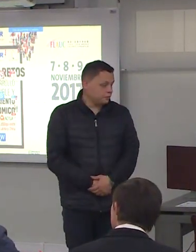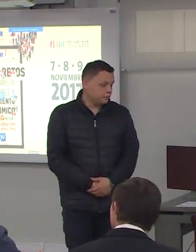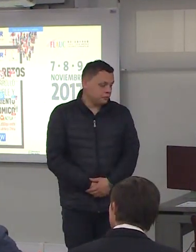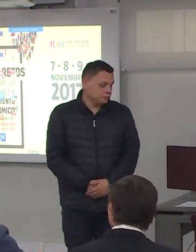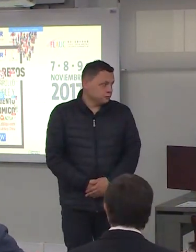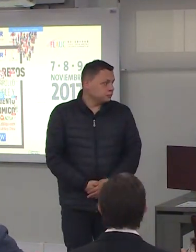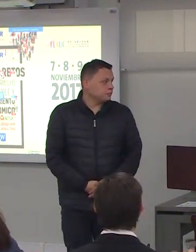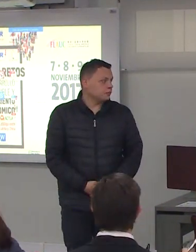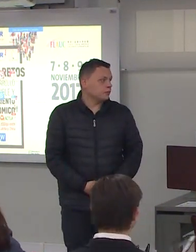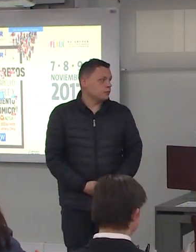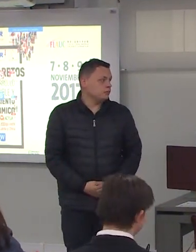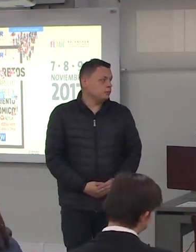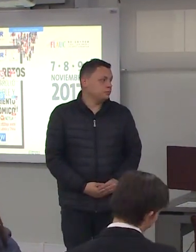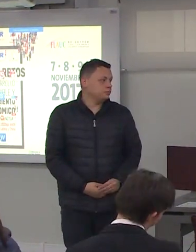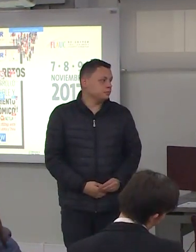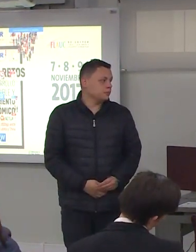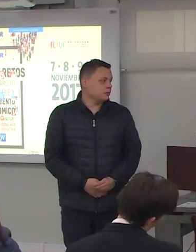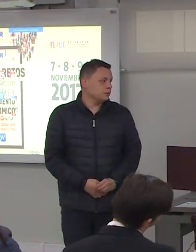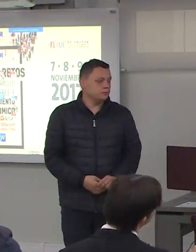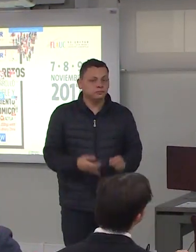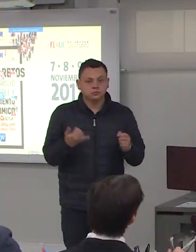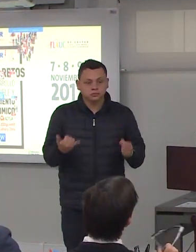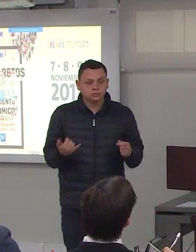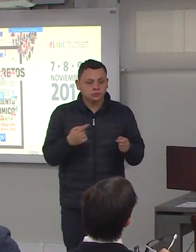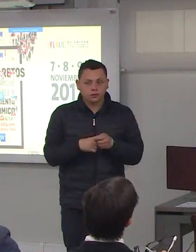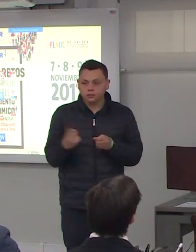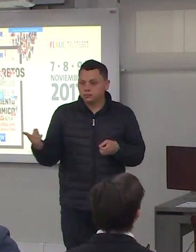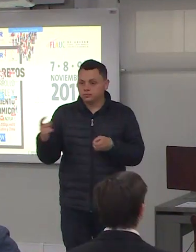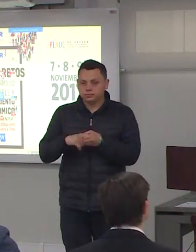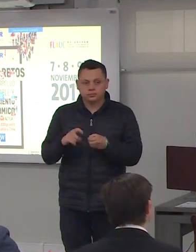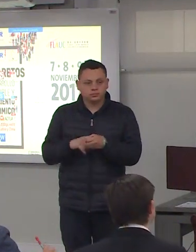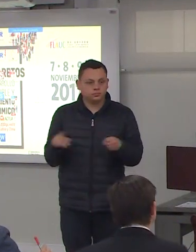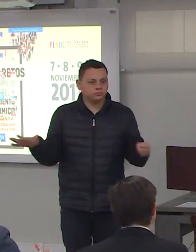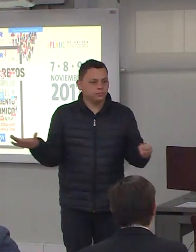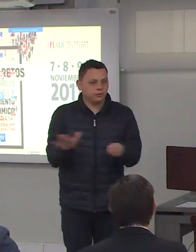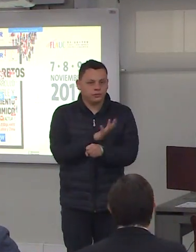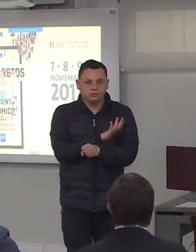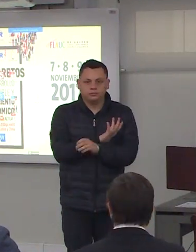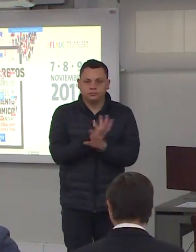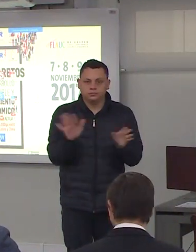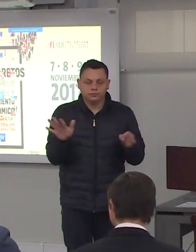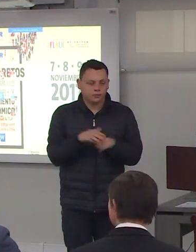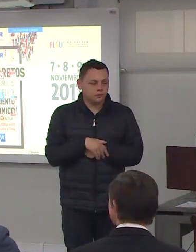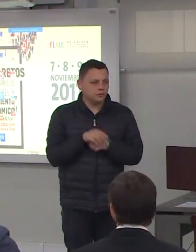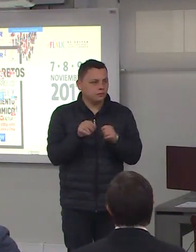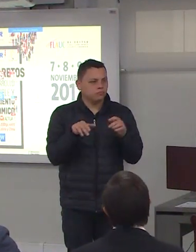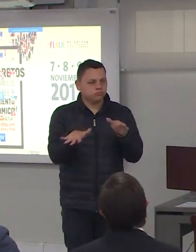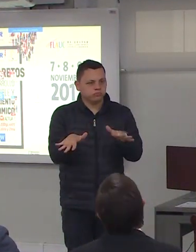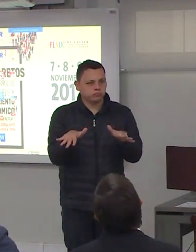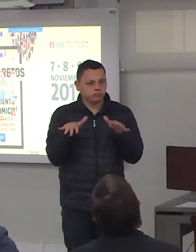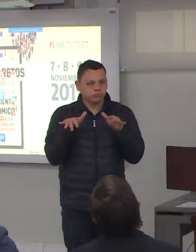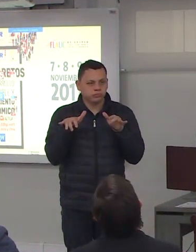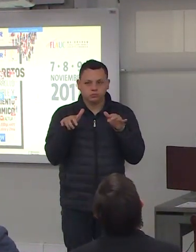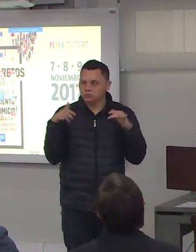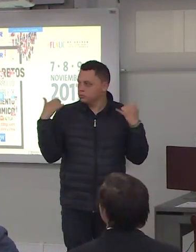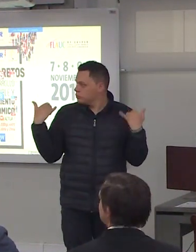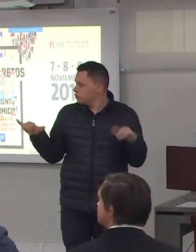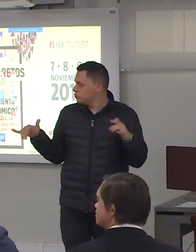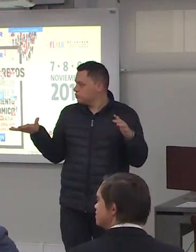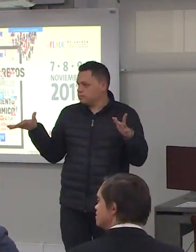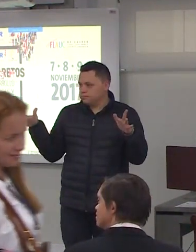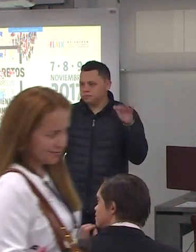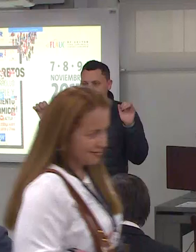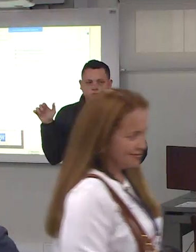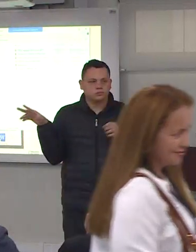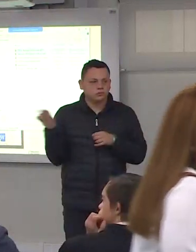Bueno, hoy se agotaron los cupos, está el aforo colmado acá, todas